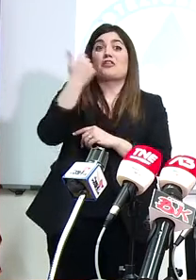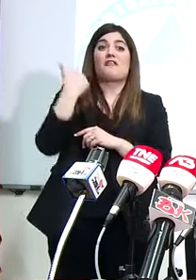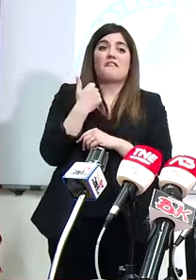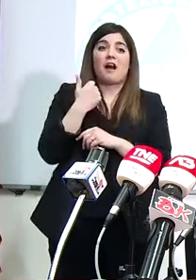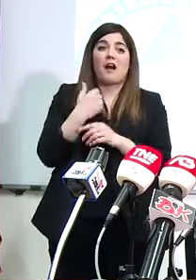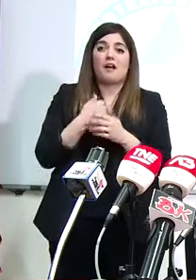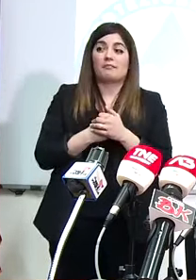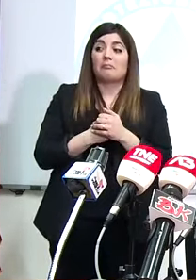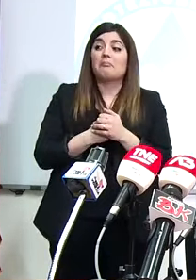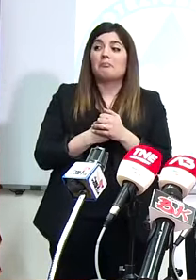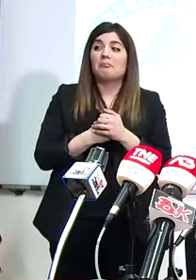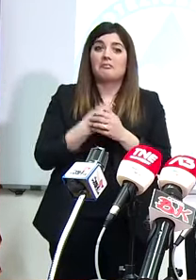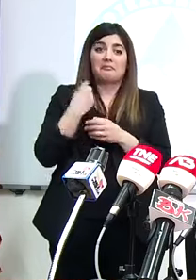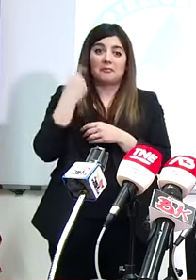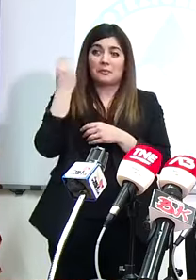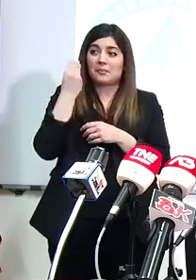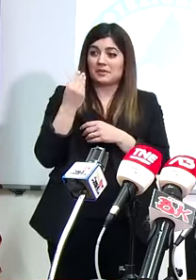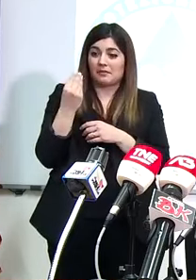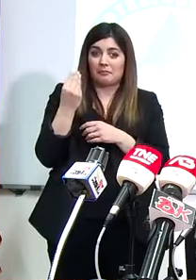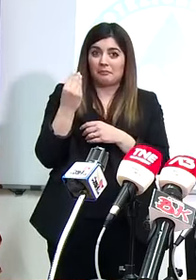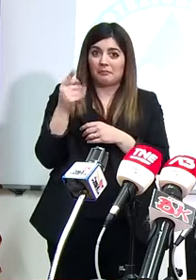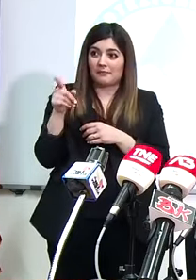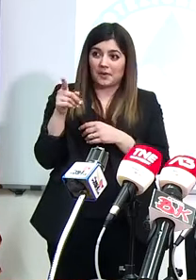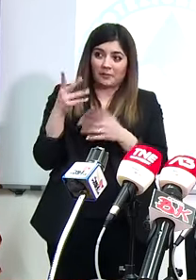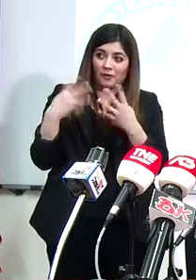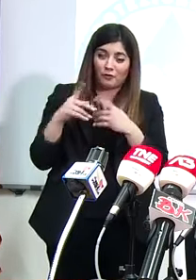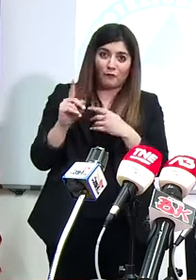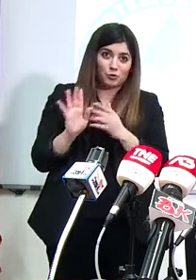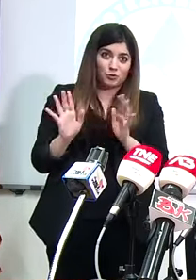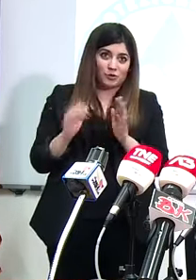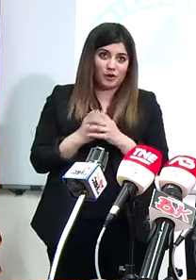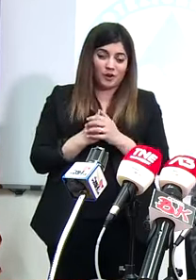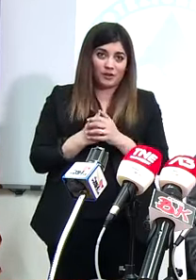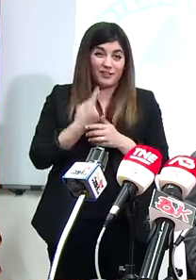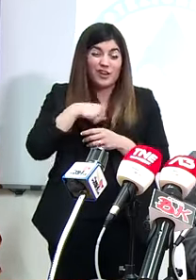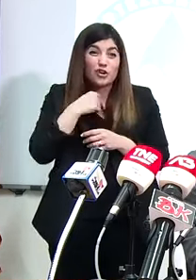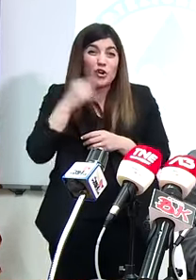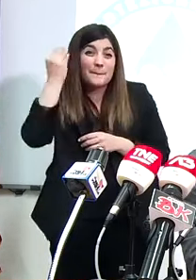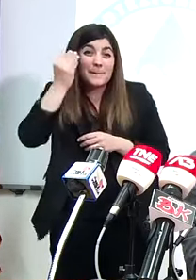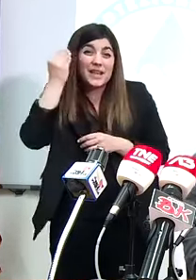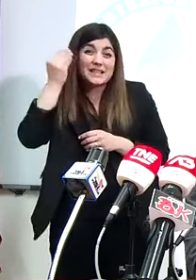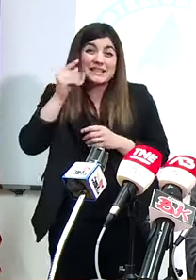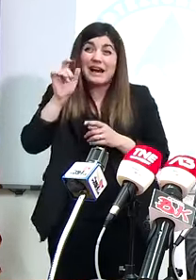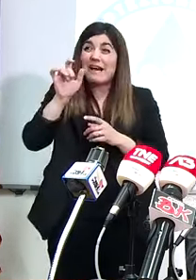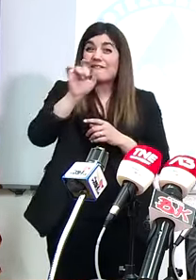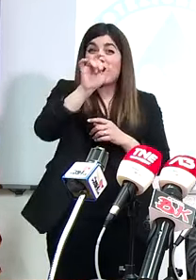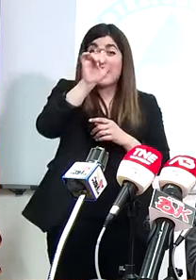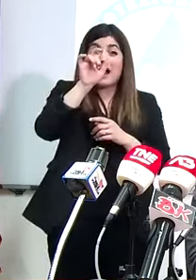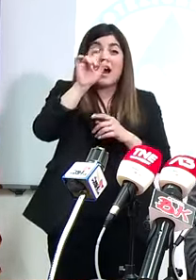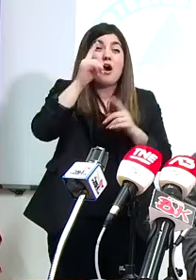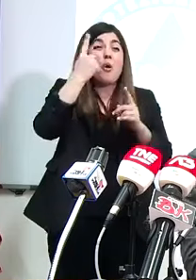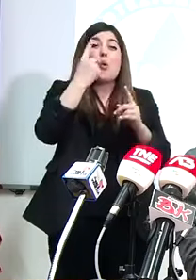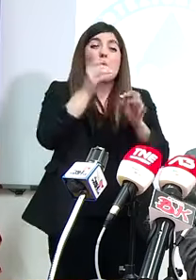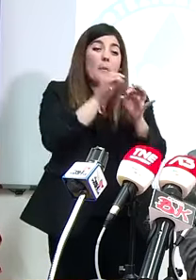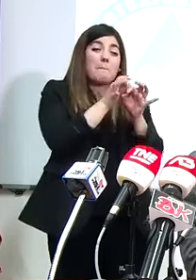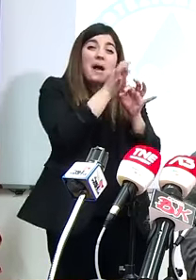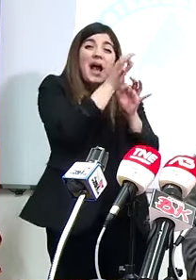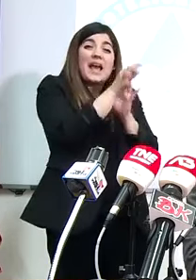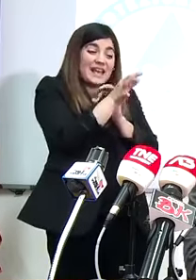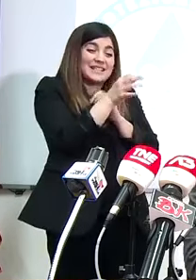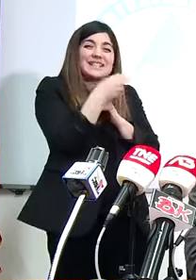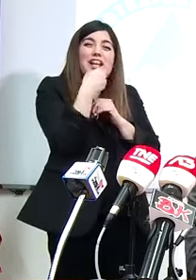perché c'è qualcosa che non funziona mai avremmo pensato di vedere un paese che si chiamava un comune che si chiamava il mio saluto